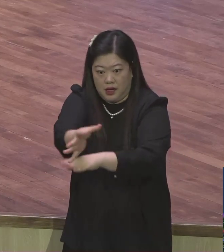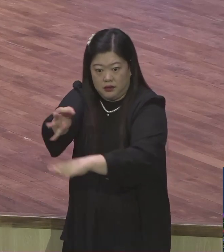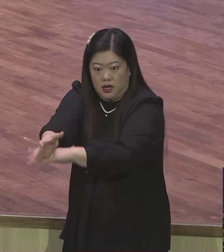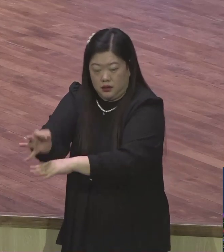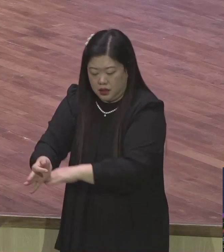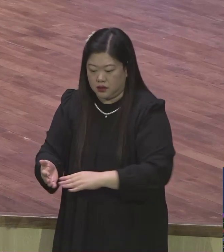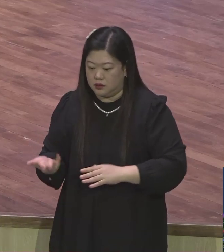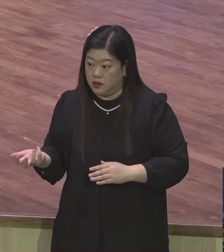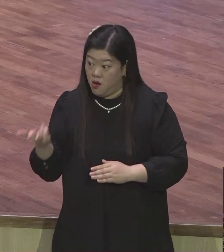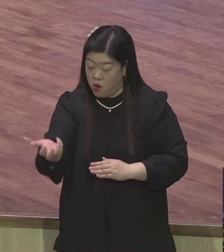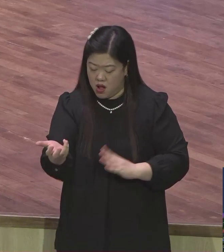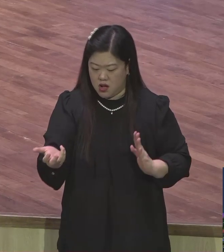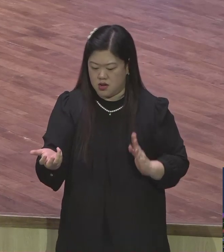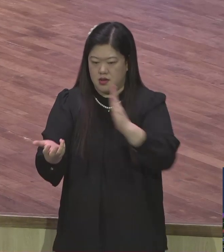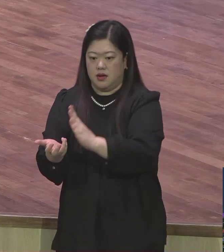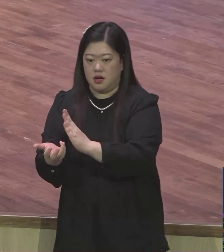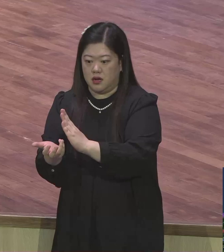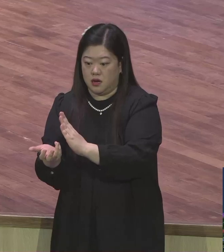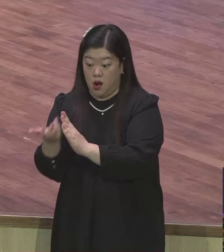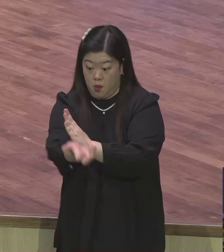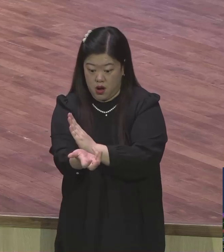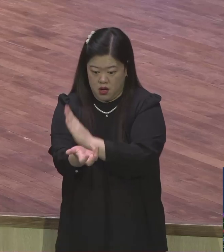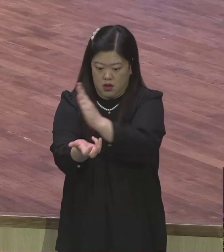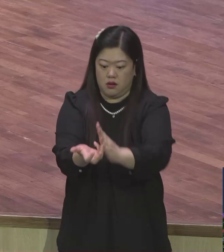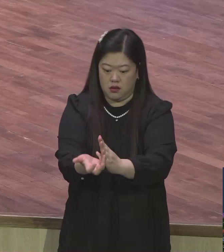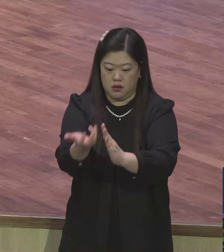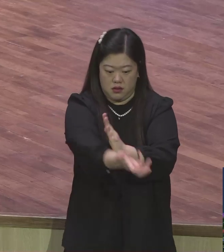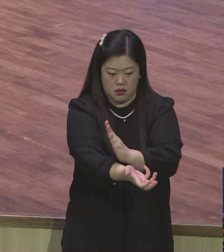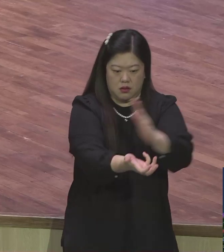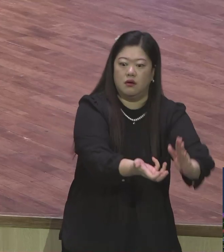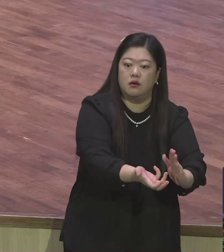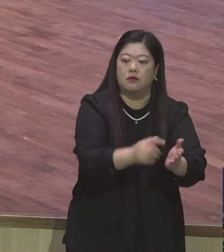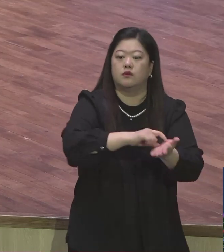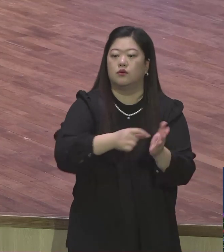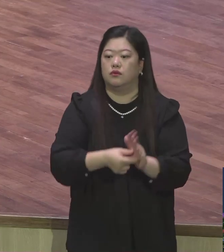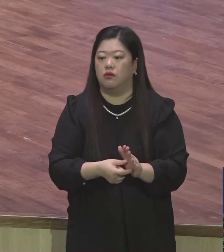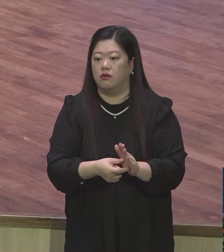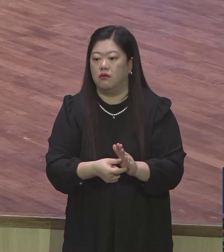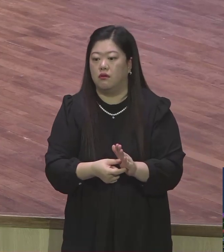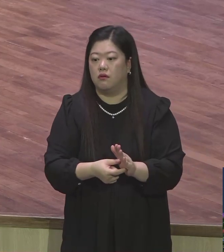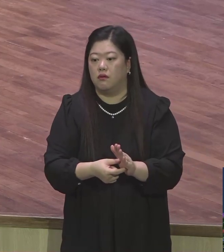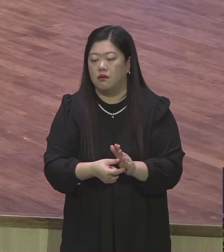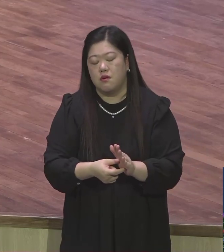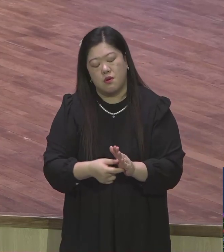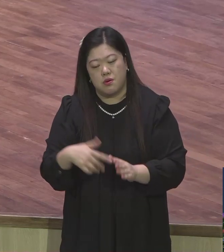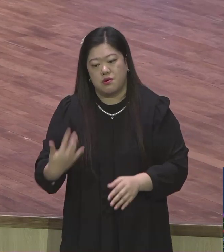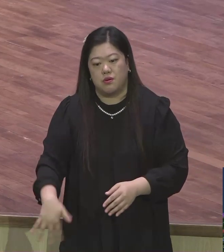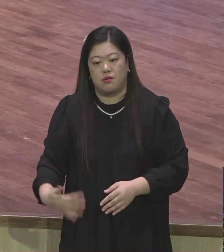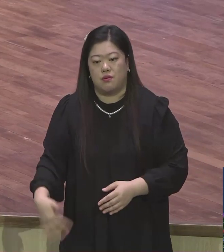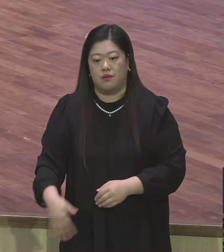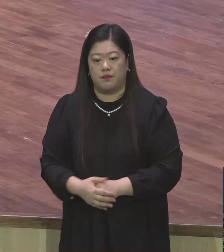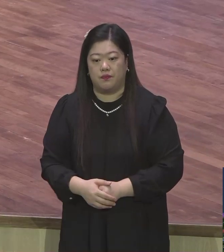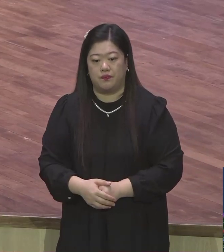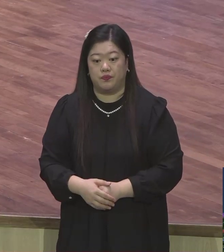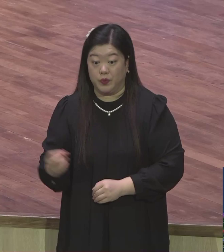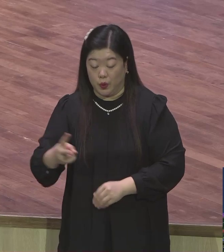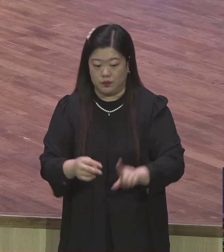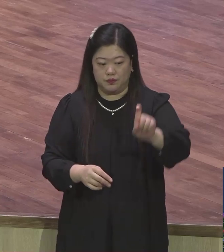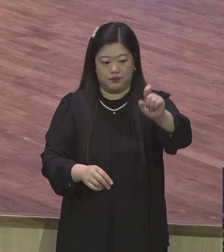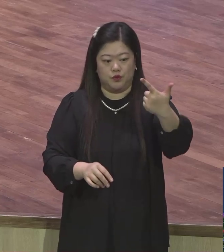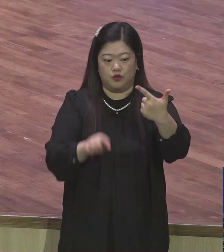복음을 위해서 헌신적인 삶을 산, 다시 말하면 올인한 겁니다. 23절에 보면요, 또 다른 헌신 인물이